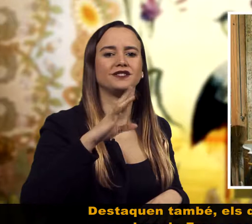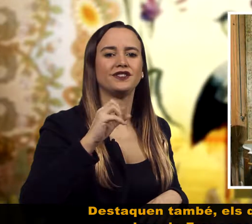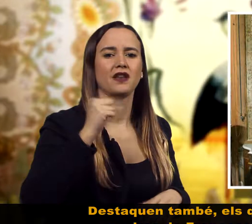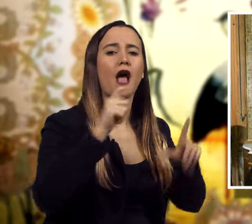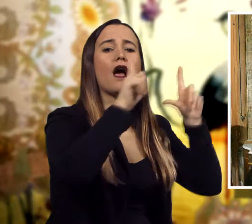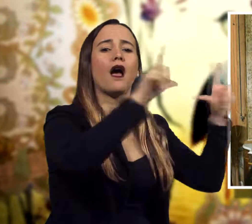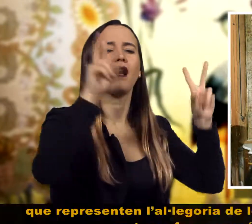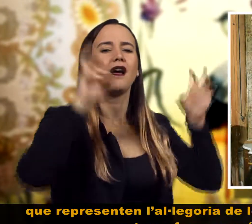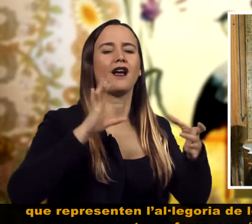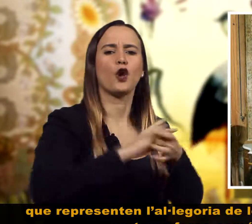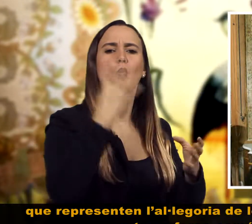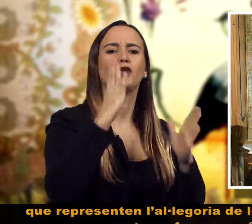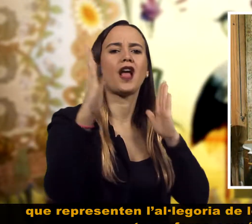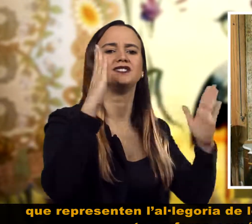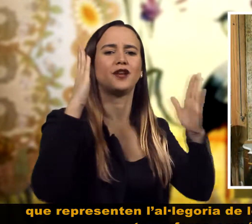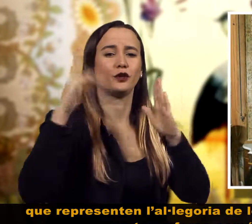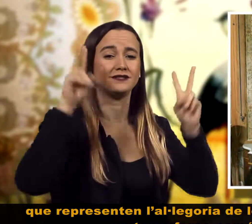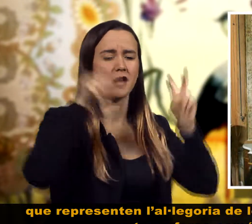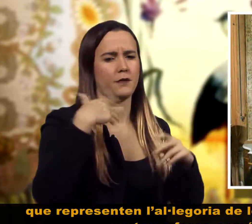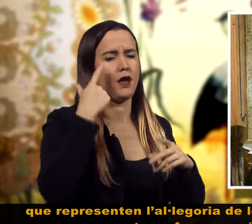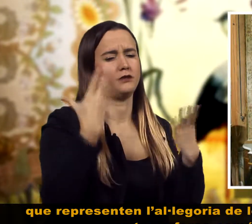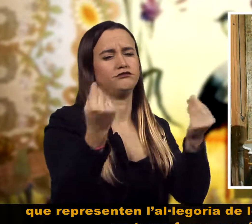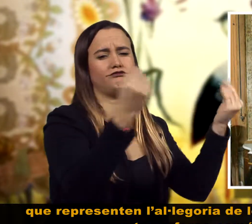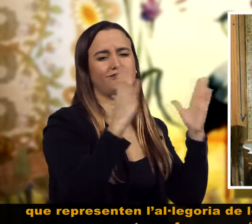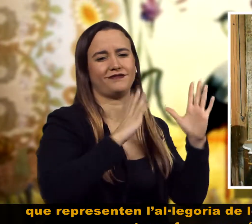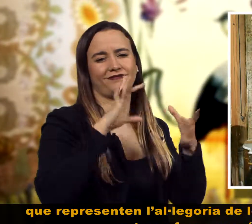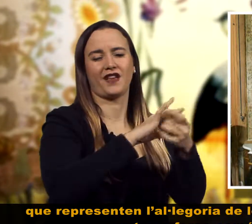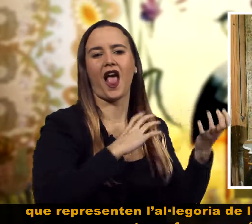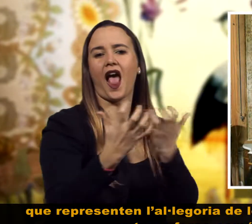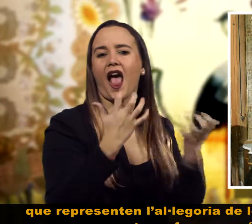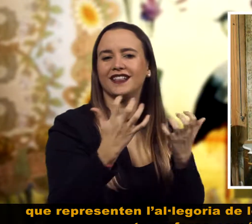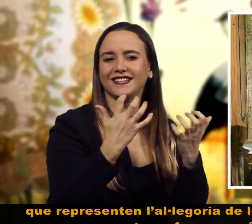que representen l'al·legoria de les 4 estacions, un tema força comú en l'art.